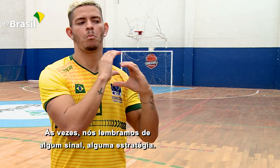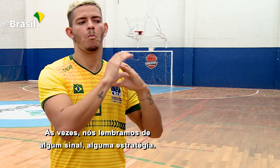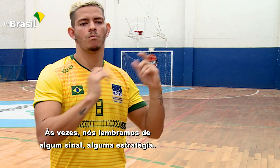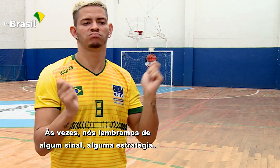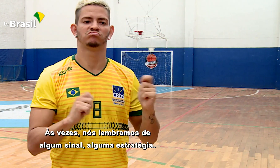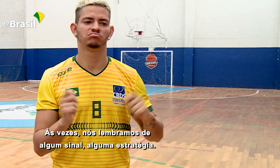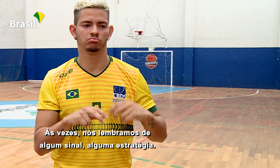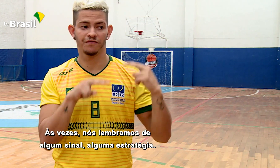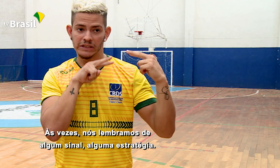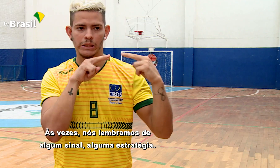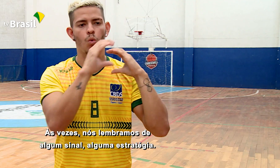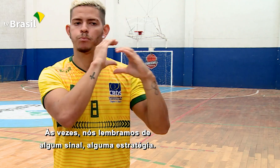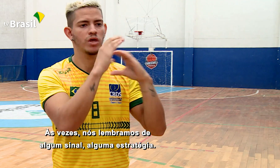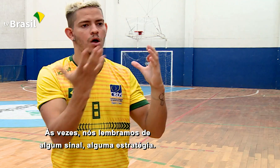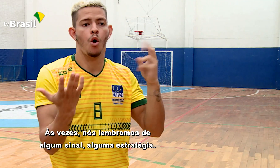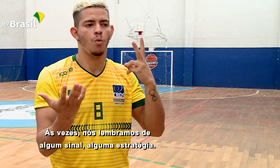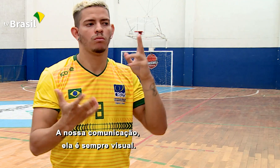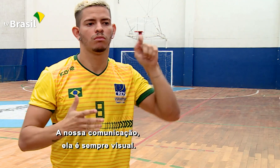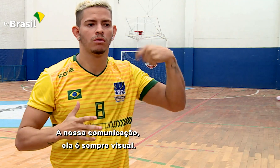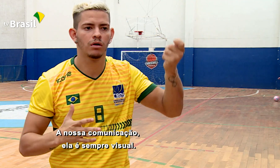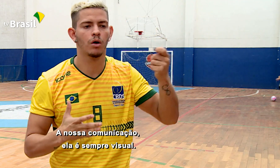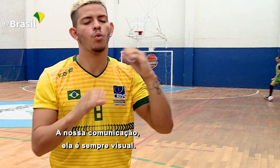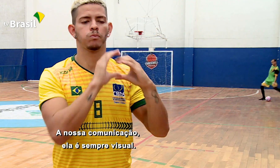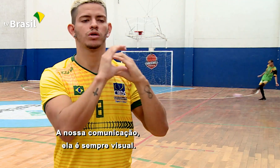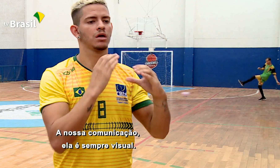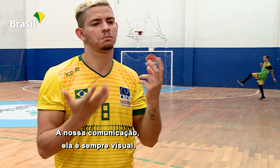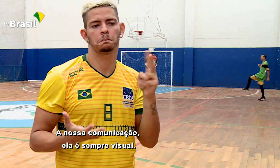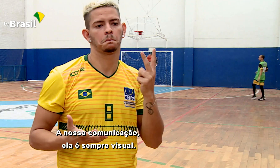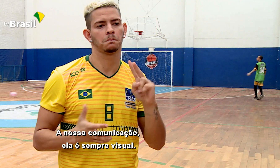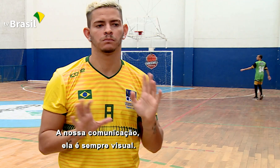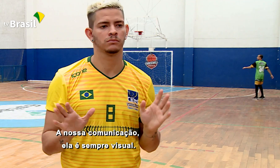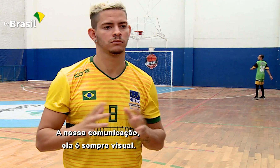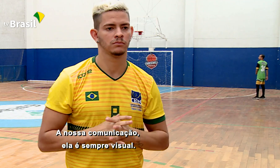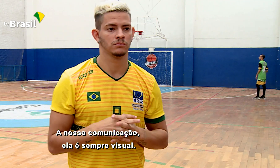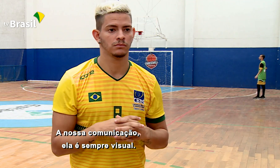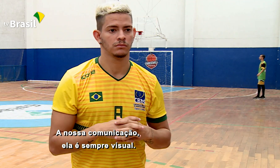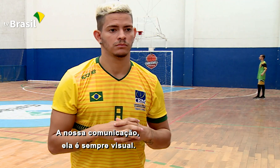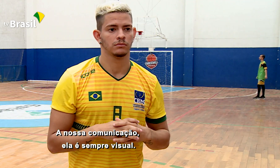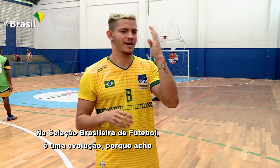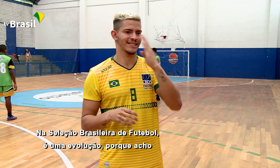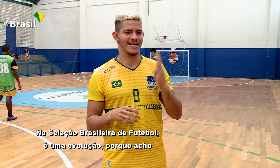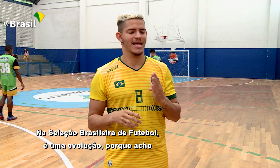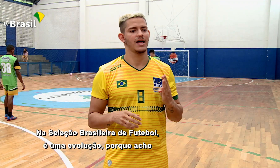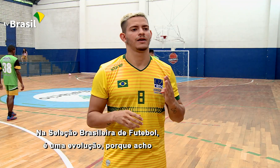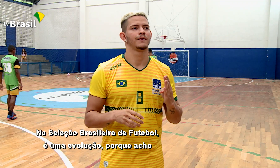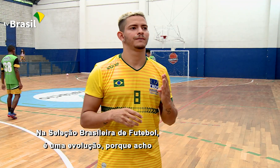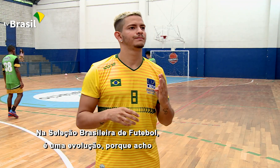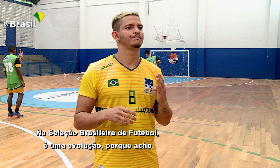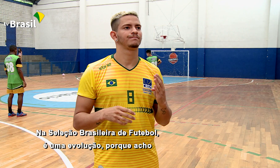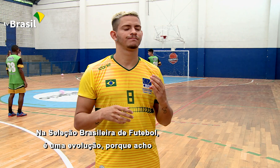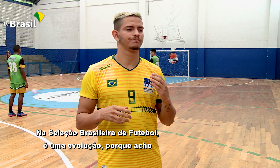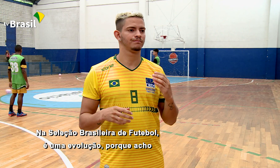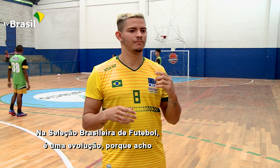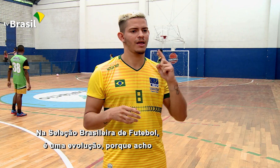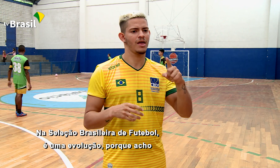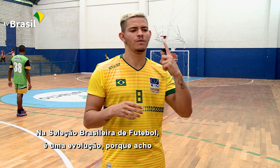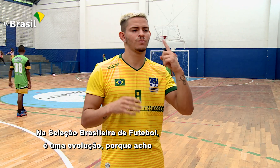sinal, alguma estratégia. A nossa comunicação ela é sempre visual. Na seleção brasileira de